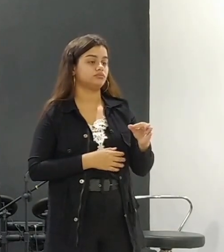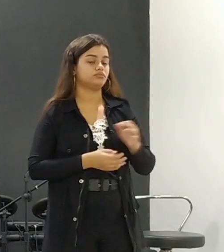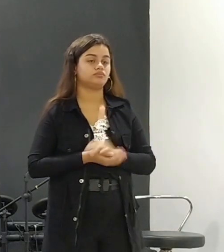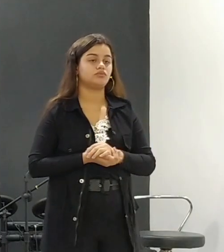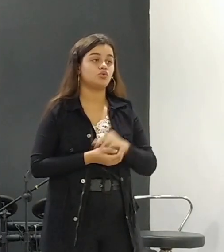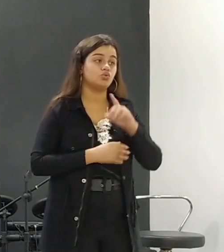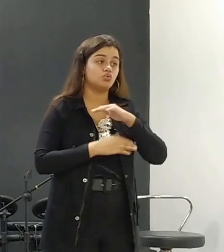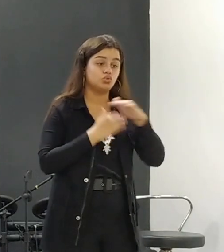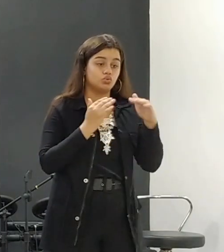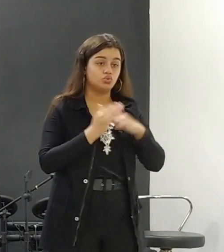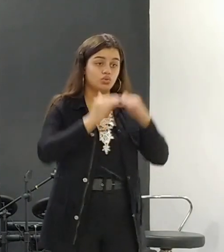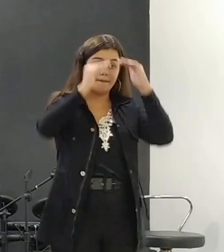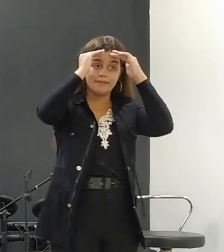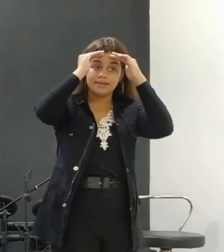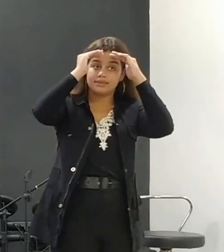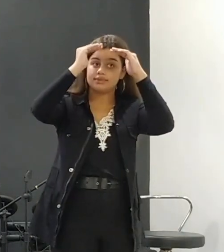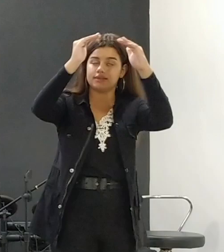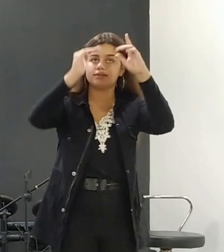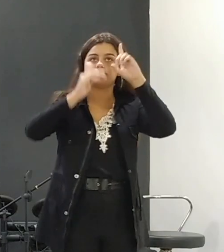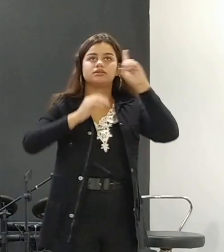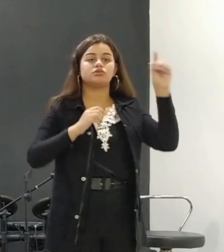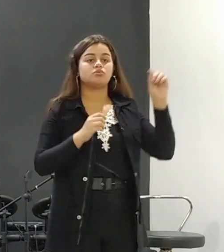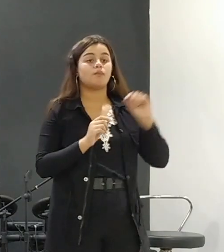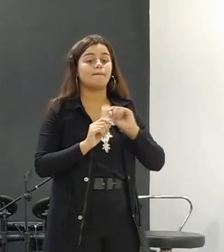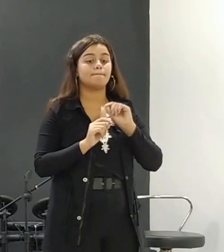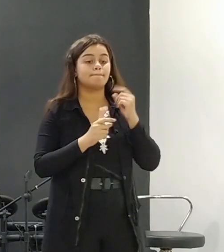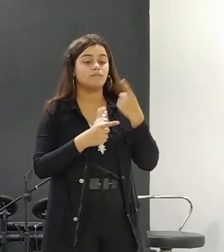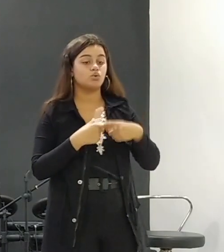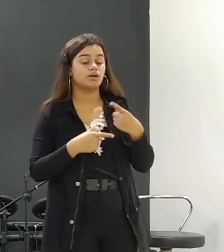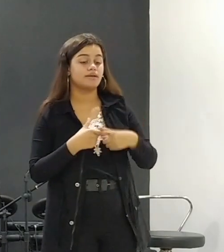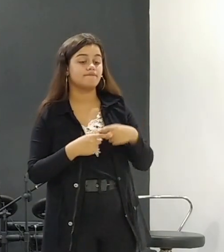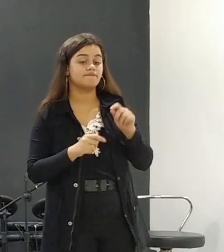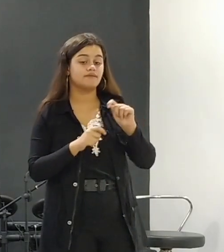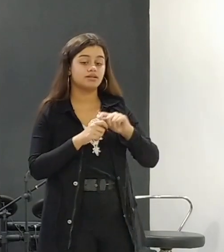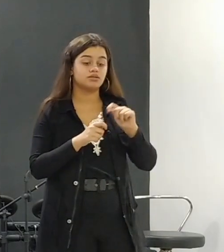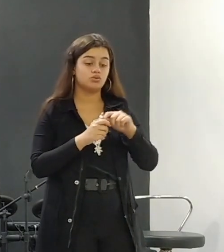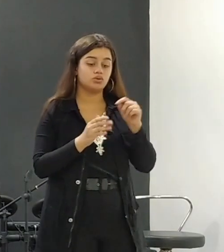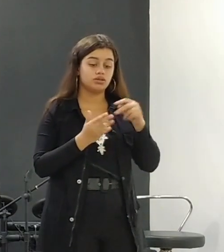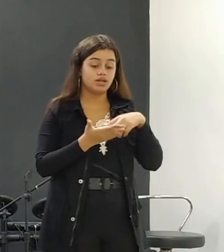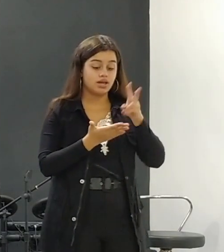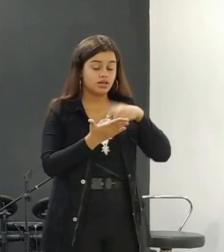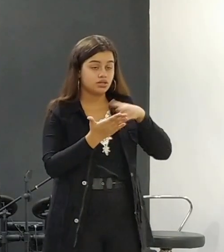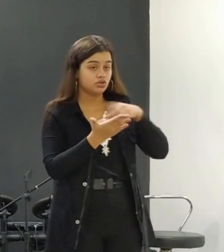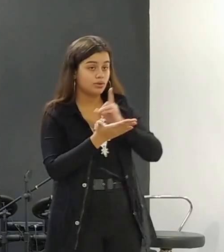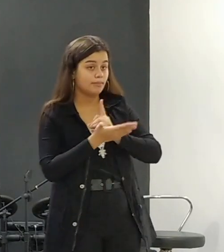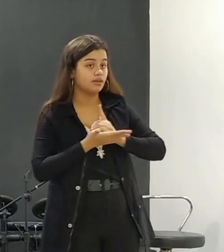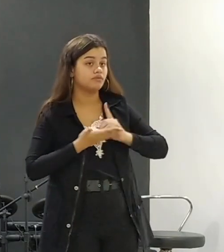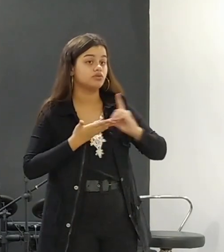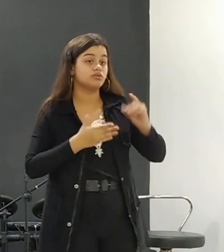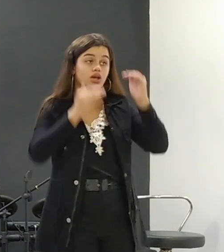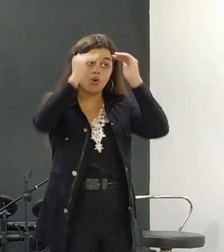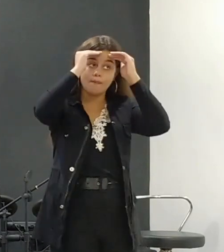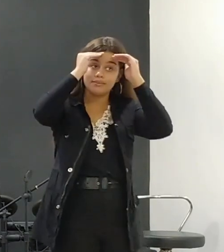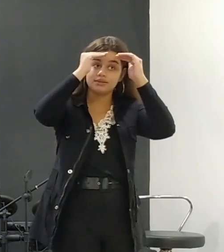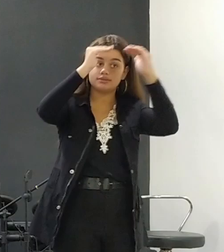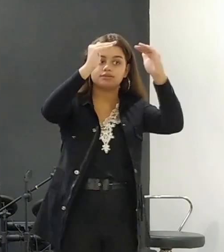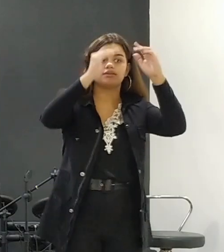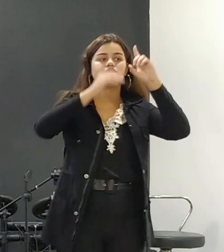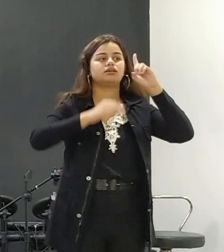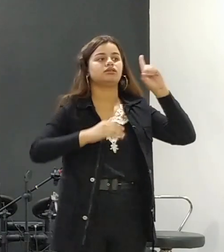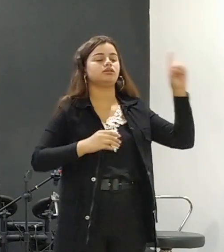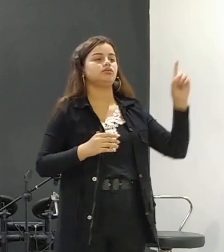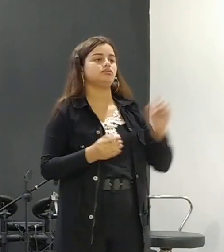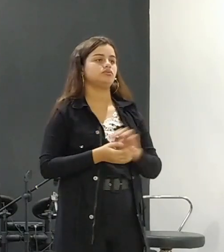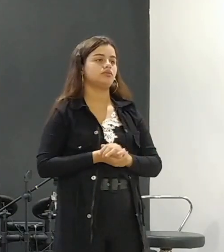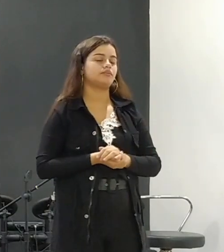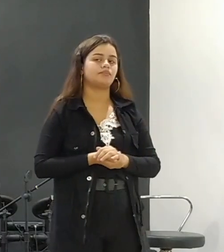devem obediência a Deus, porque fazer o que está escrito na palavra, né, é obedecer a Deus. Quando nós falamos: